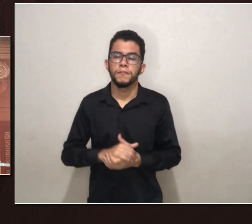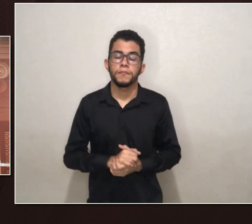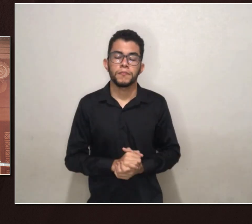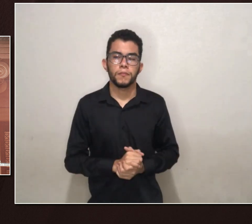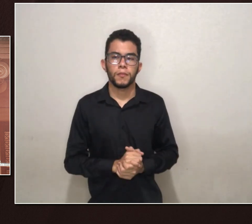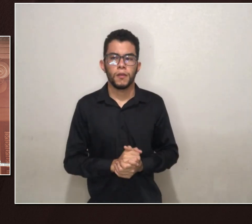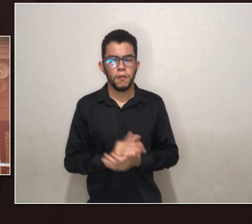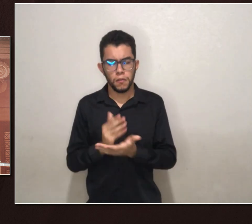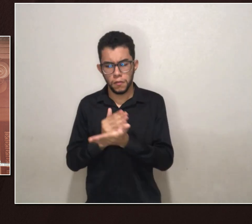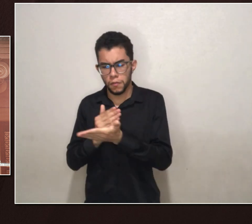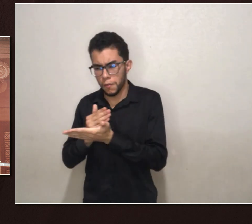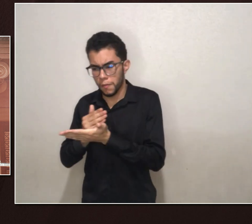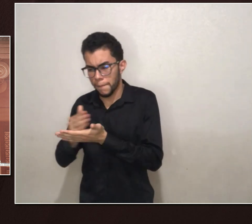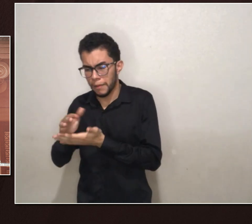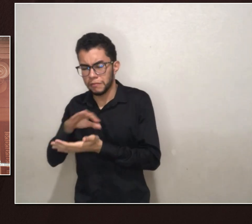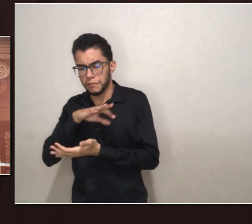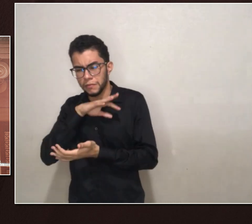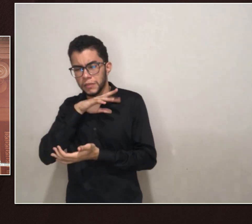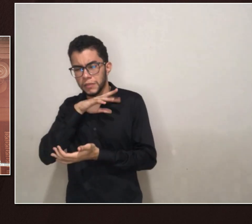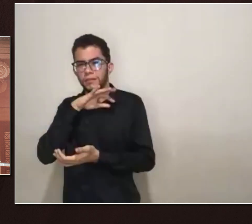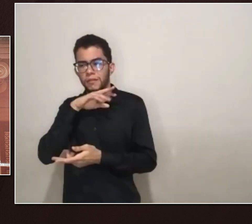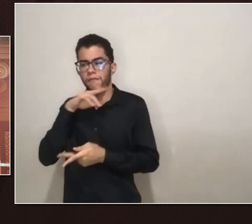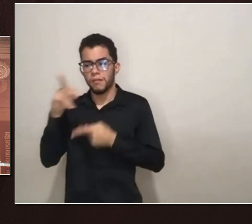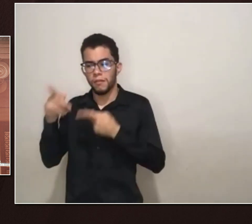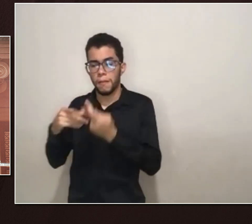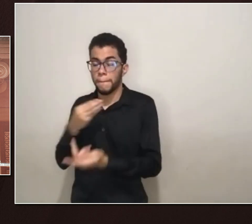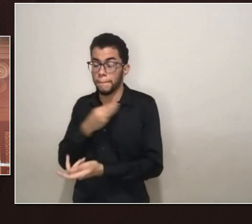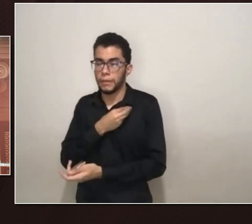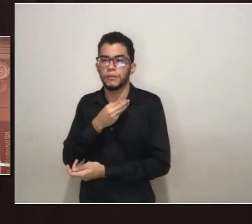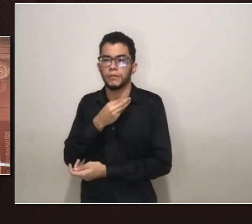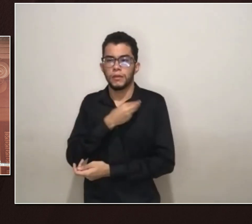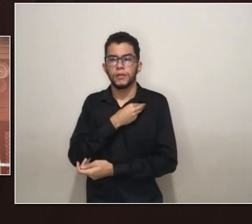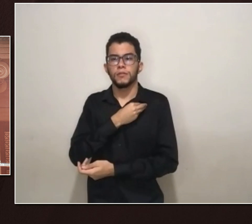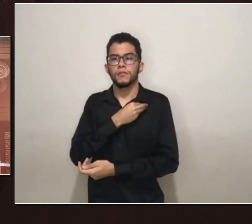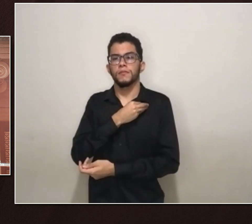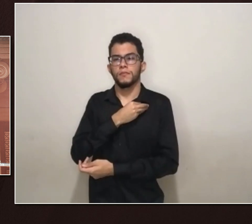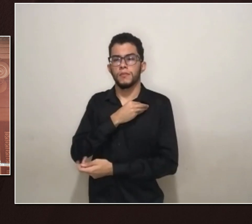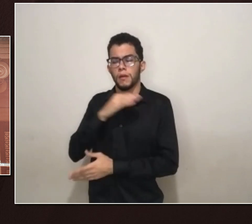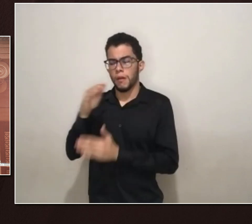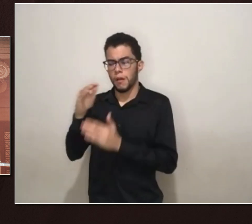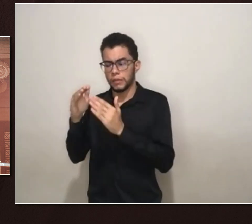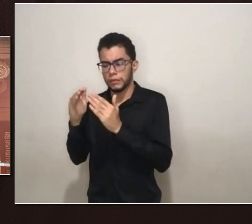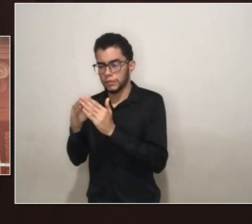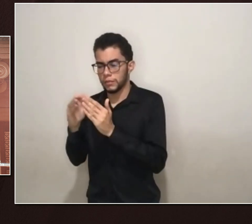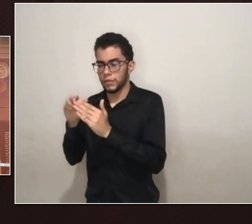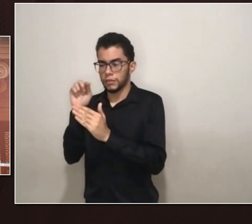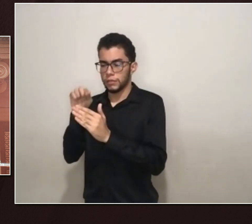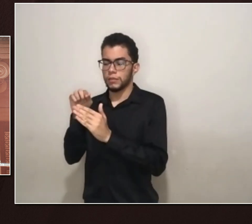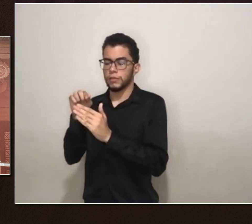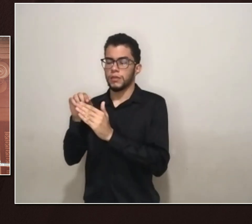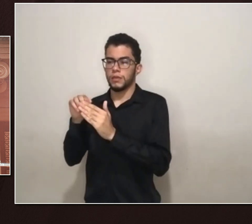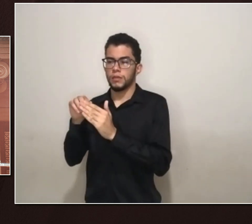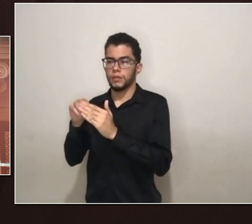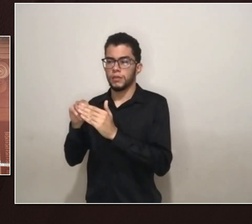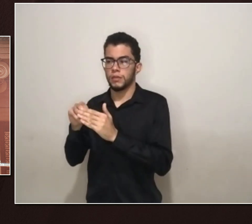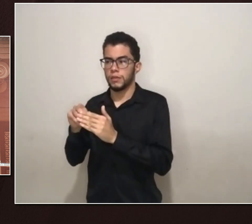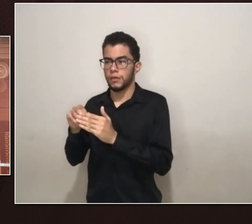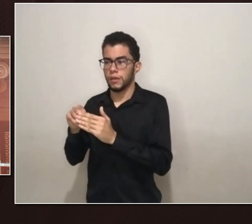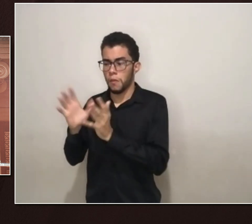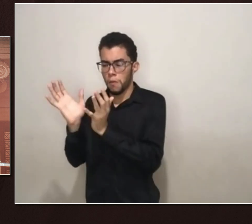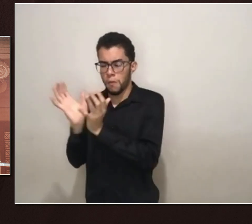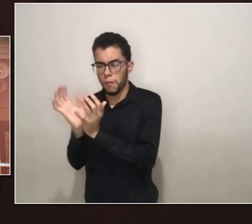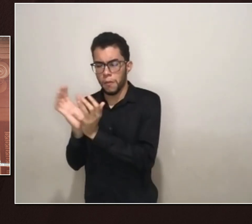males que foram e são o pecado e a desgraça da cristandade. Irmãos, isso